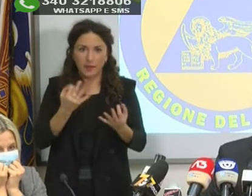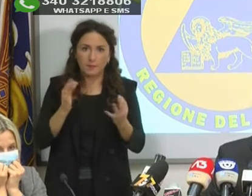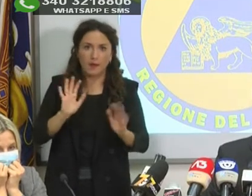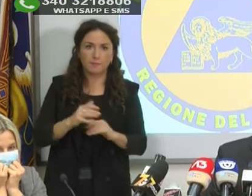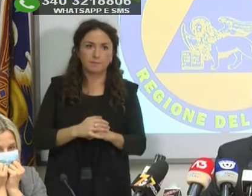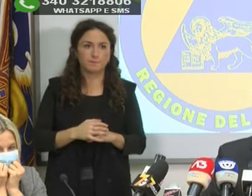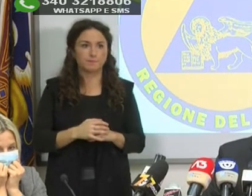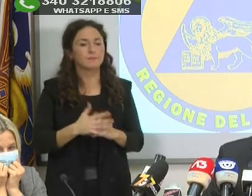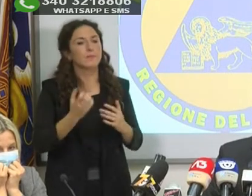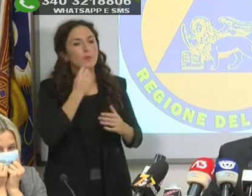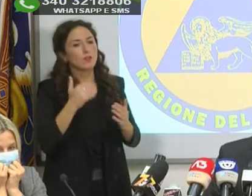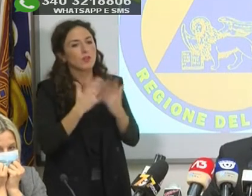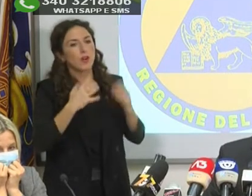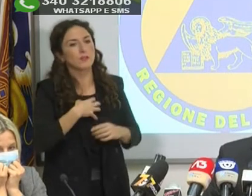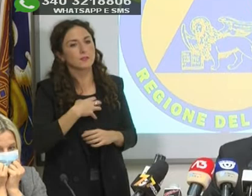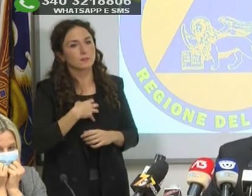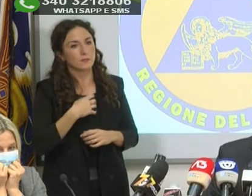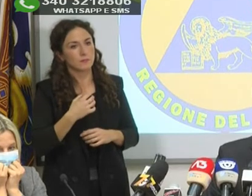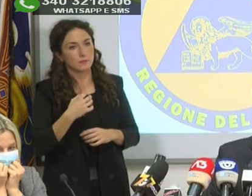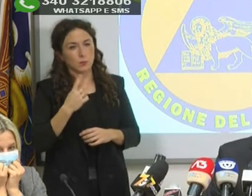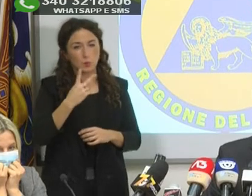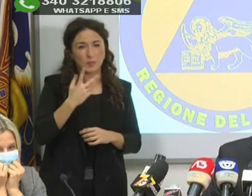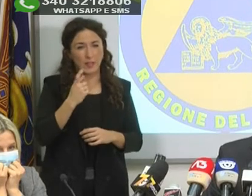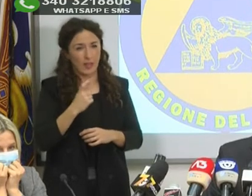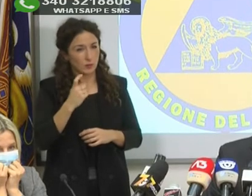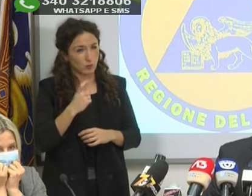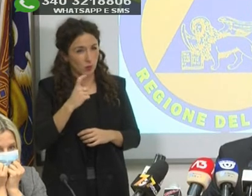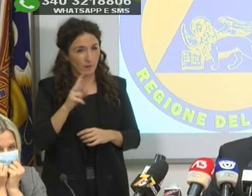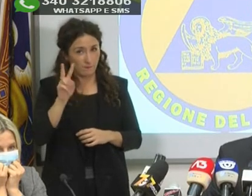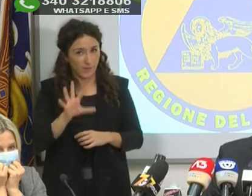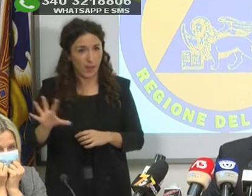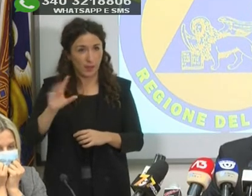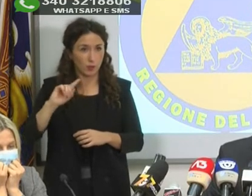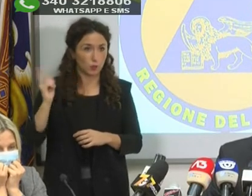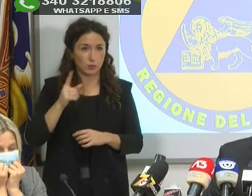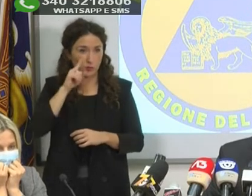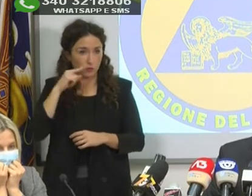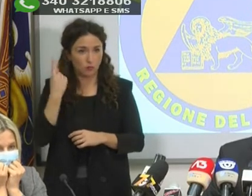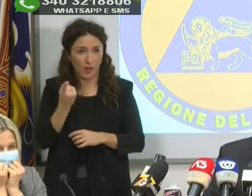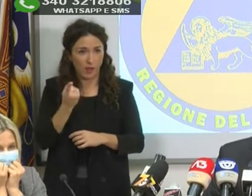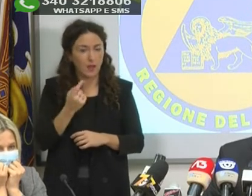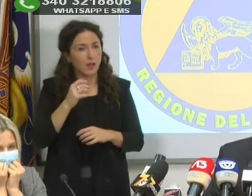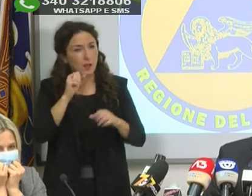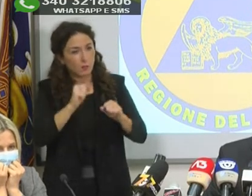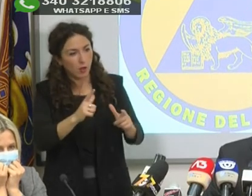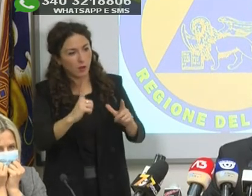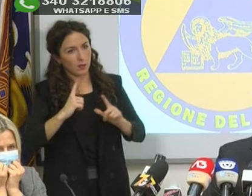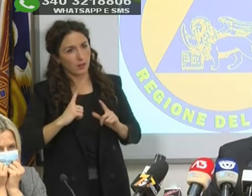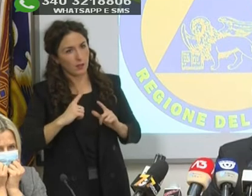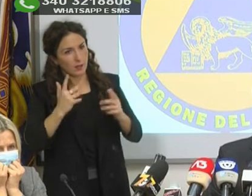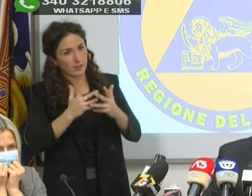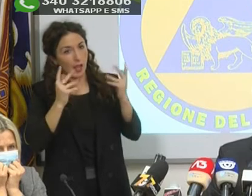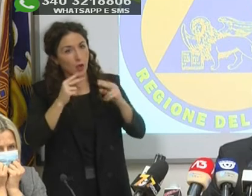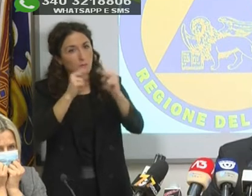Grazie, buongiorno assessore. Detto che tra 1-2 giorni mi pare di capire comunque tutto il Veneto sarà in zona gialla, possiamo avere il quadro aggiornato qui ed ora